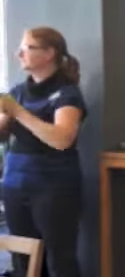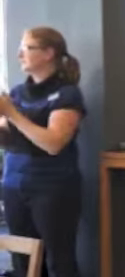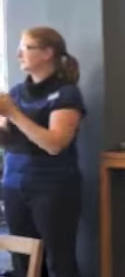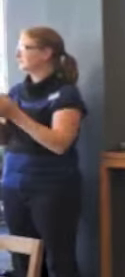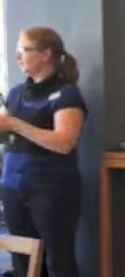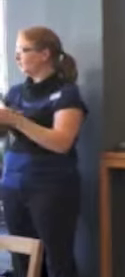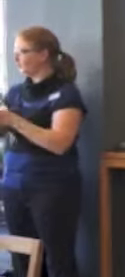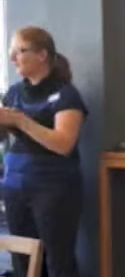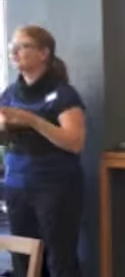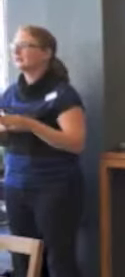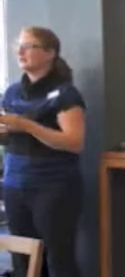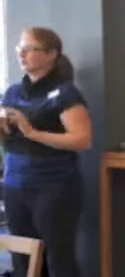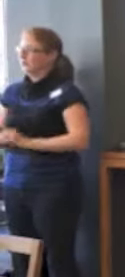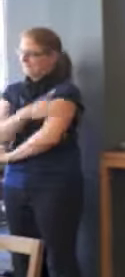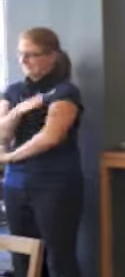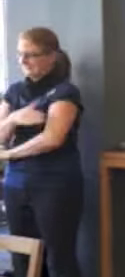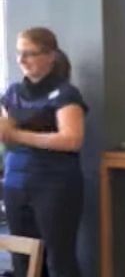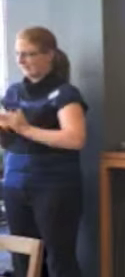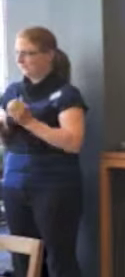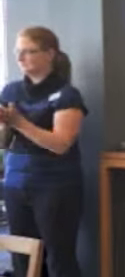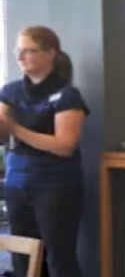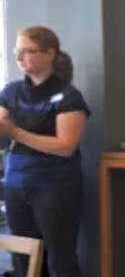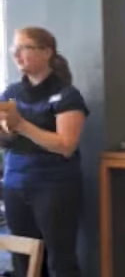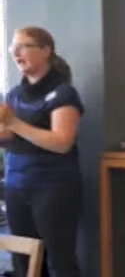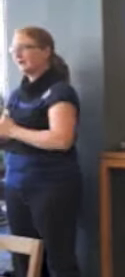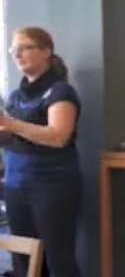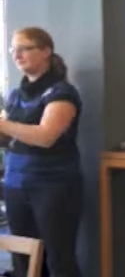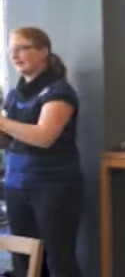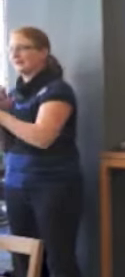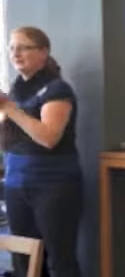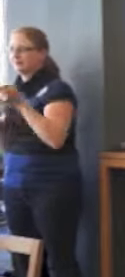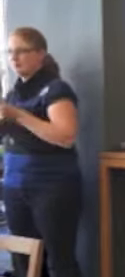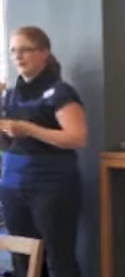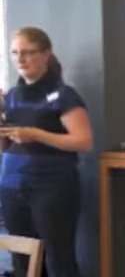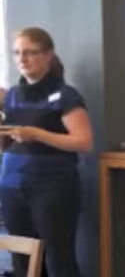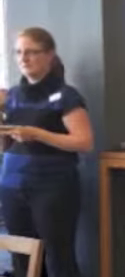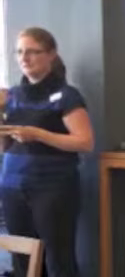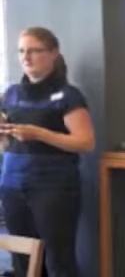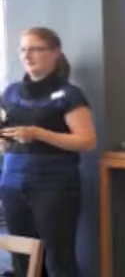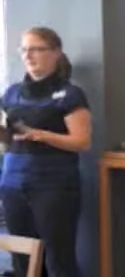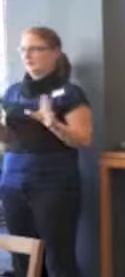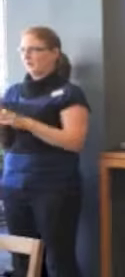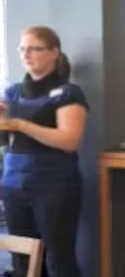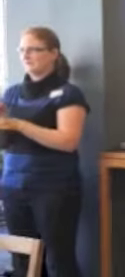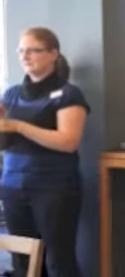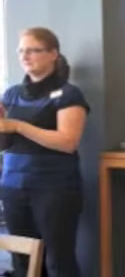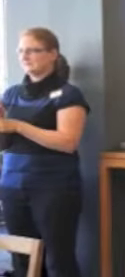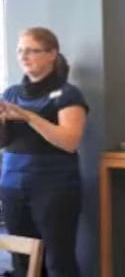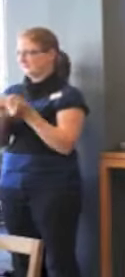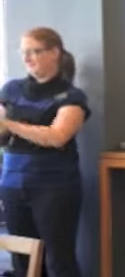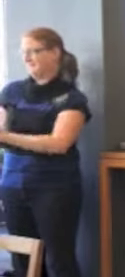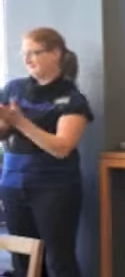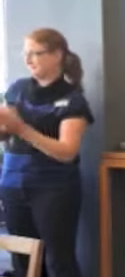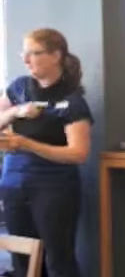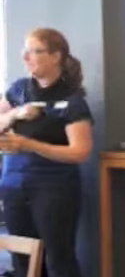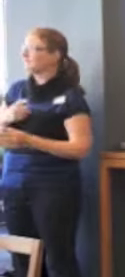En del av de tjänster man säljer handlar ofta också om arbetsträning eller liknande. Idag finns det på kort tid, och det här växer ganska kraftigt i Sverige.